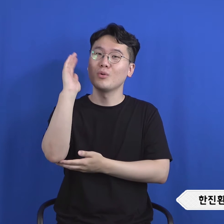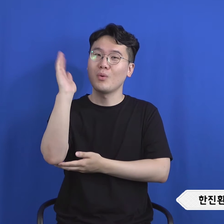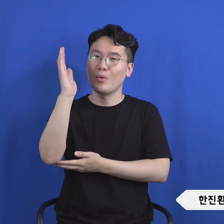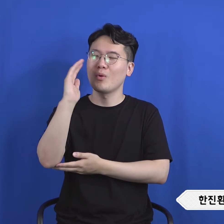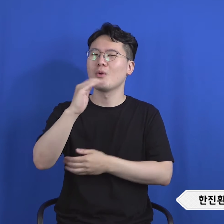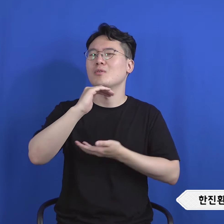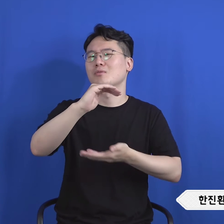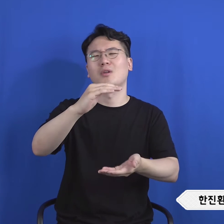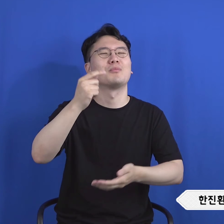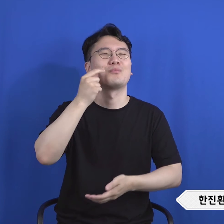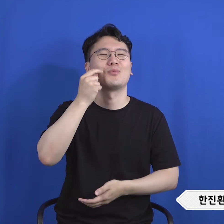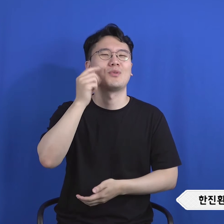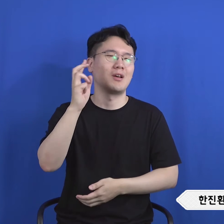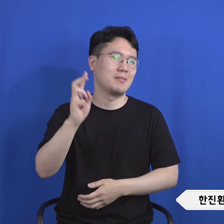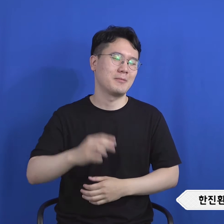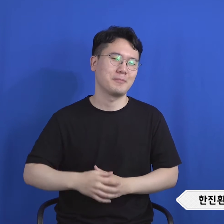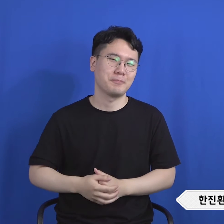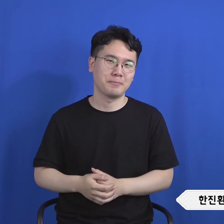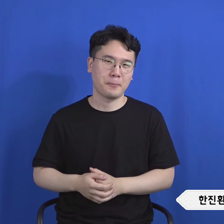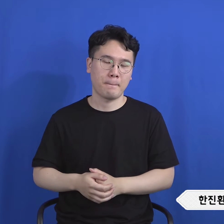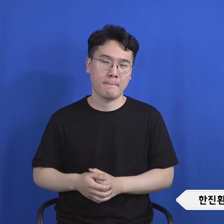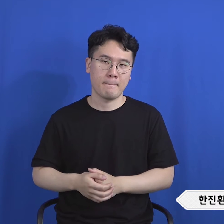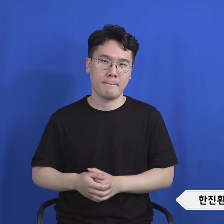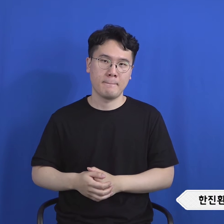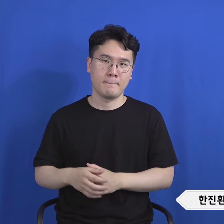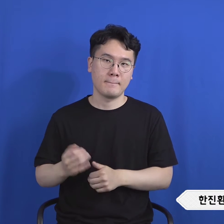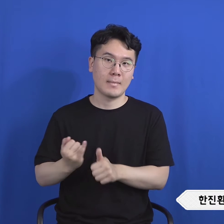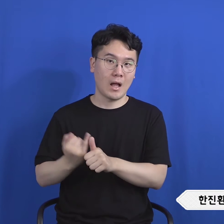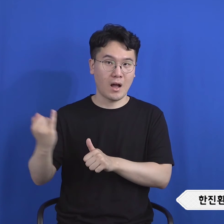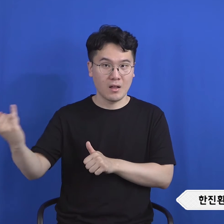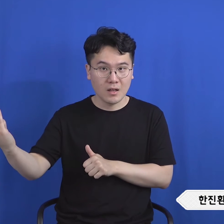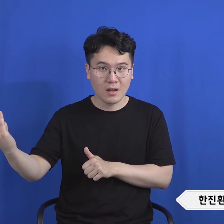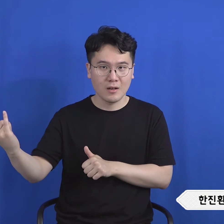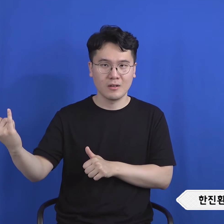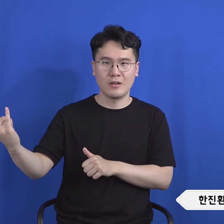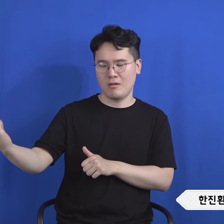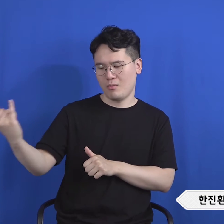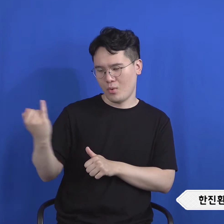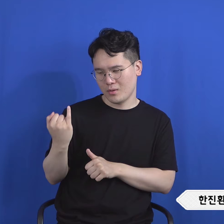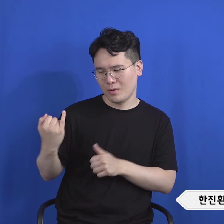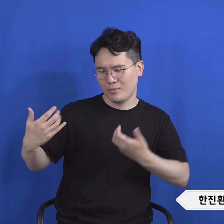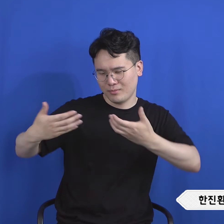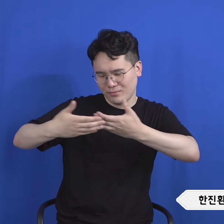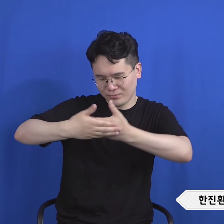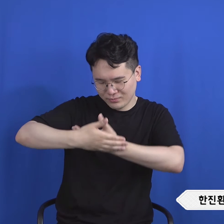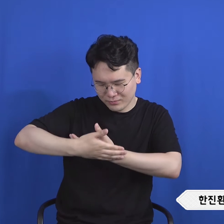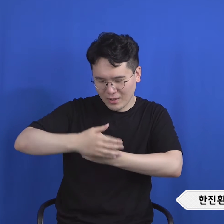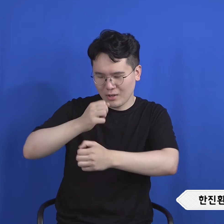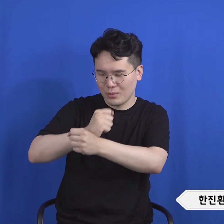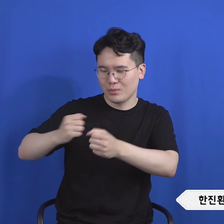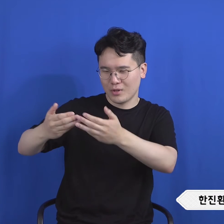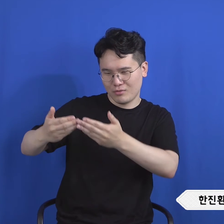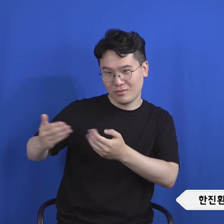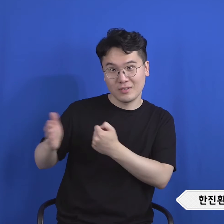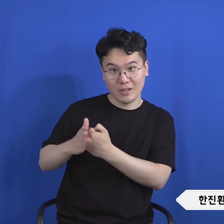하지도 못하지요. 아내의 품속에서 그런 낙심, 좌절, 그런 다